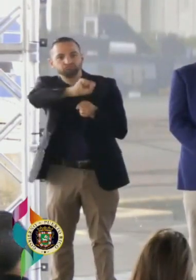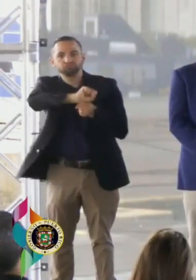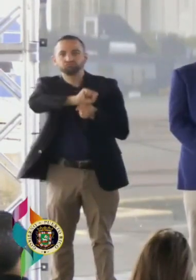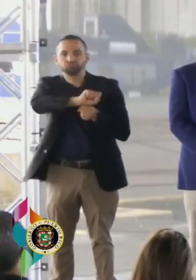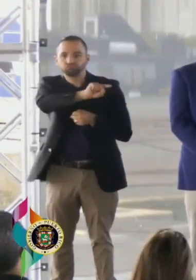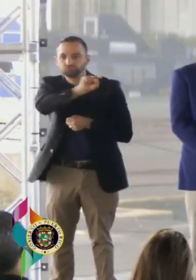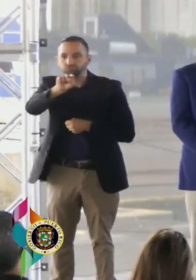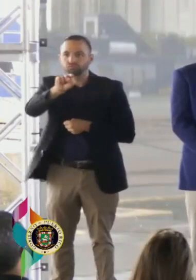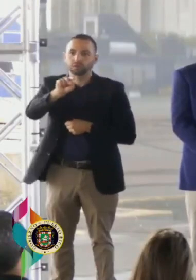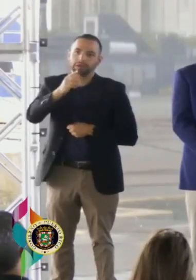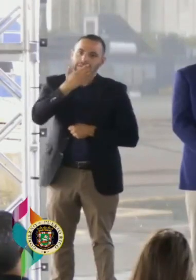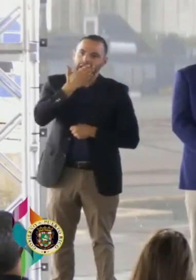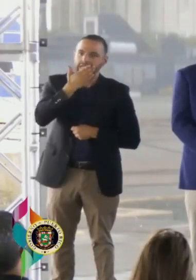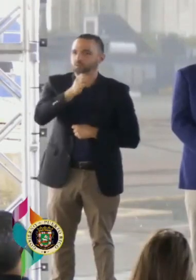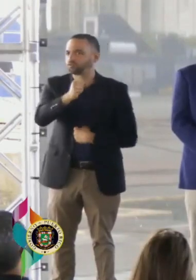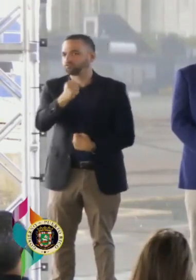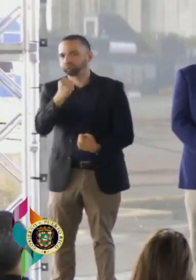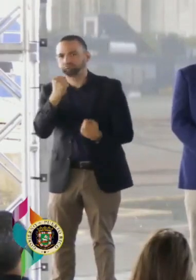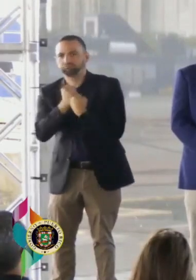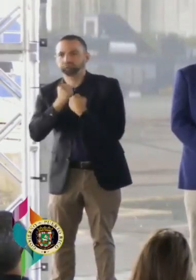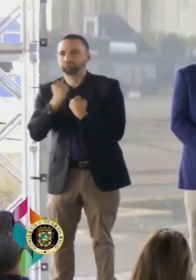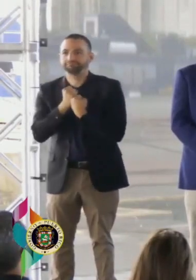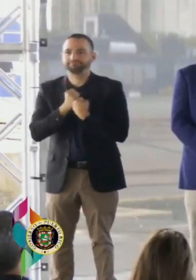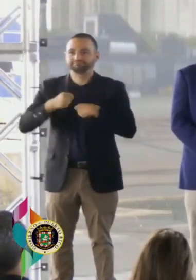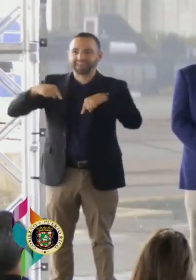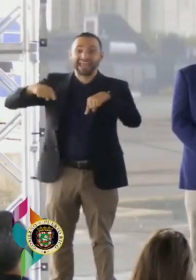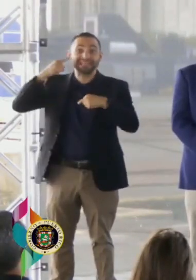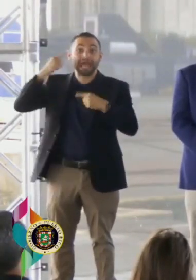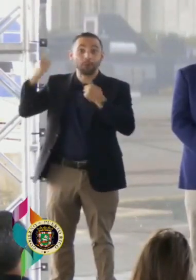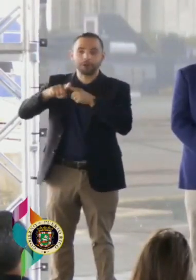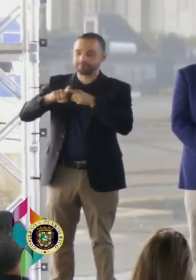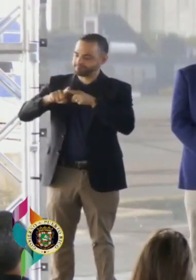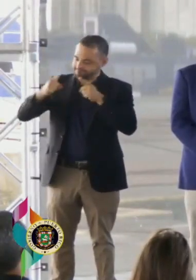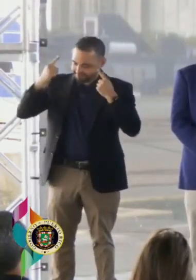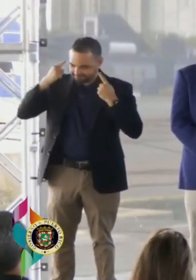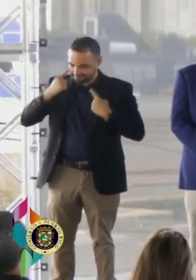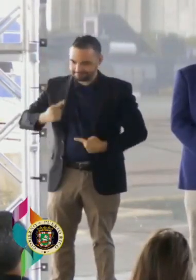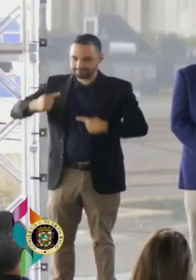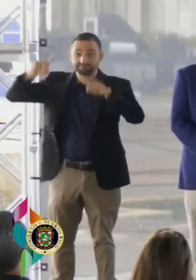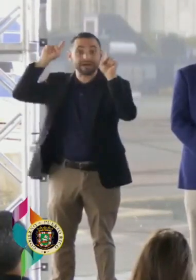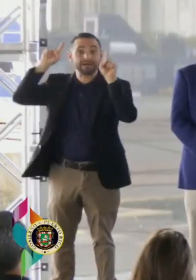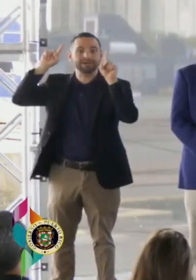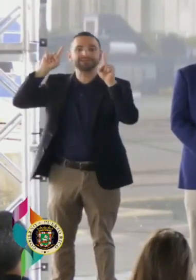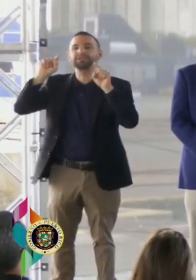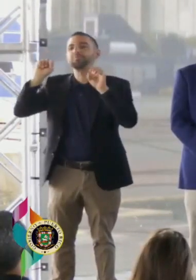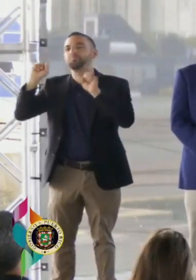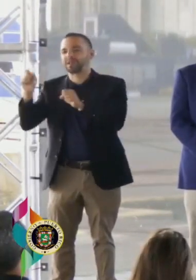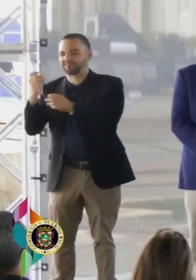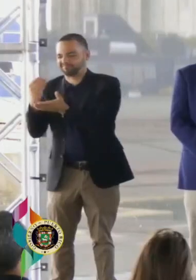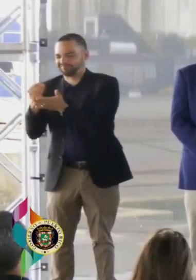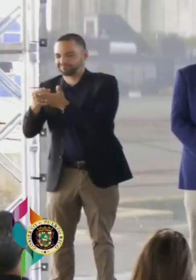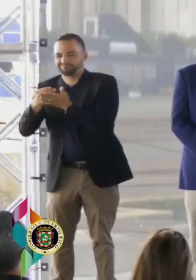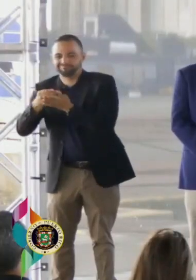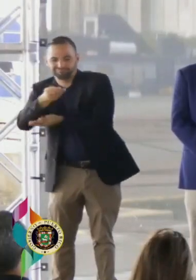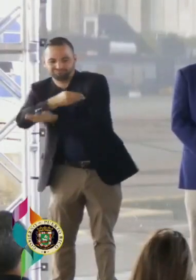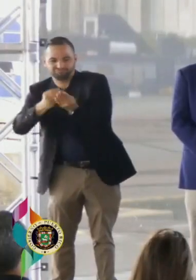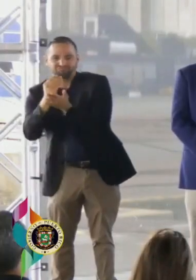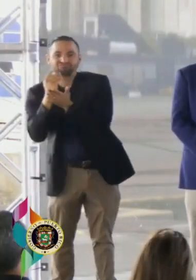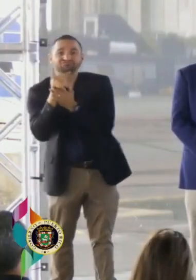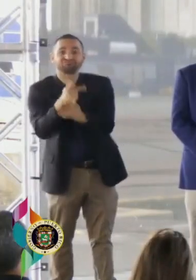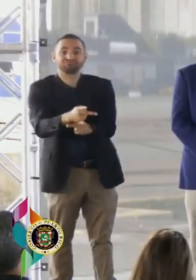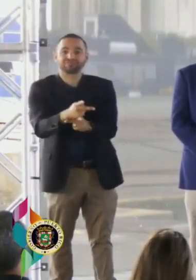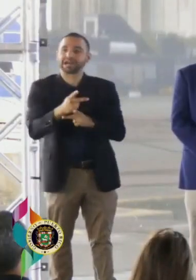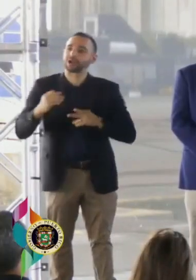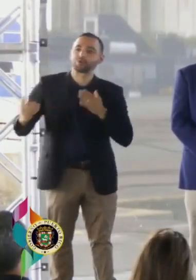la labor colaborativa para lograr este acuerdo y viabilizar el financiamiento que hará realidad el nuevo y reconstruido